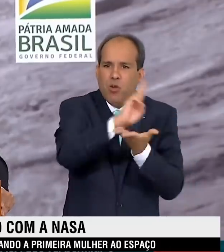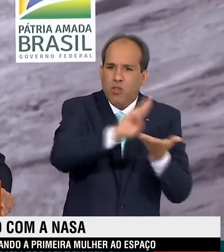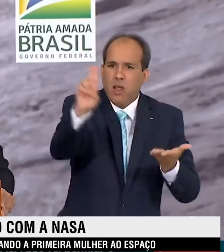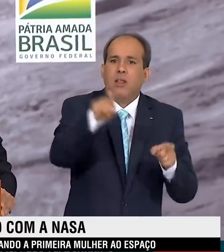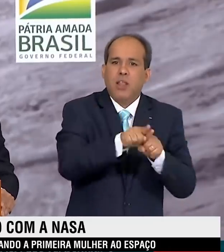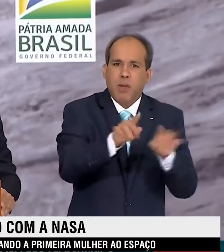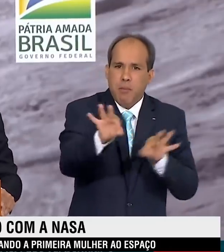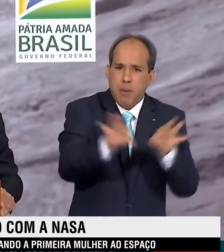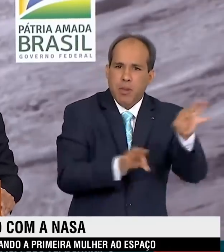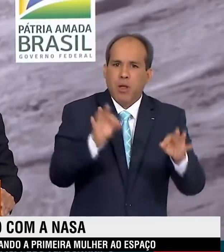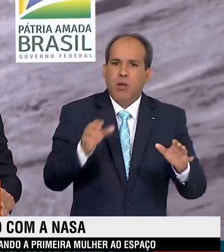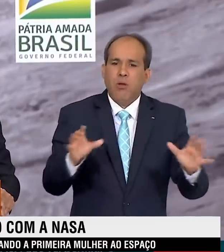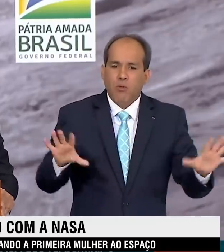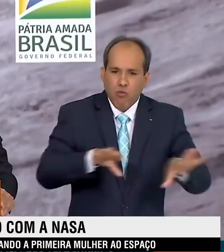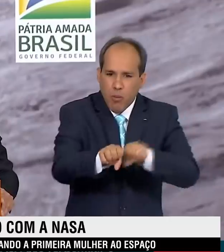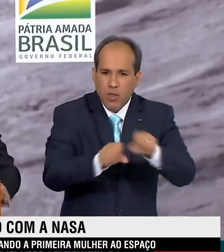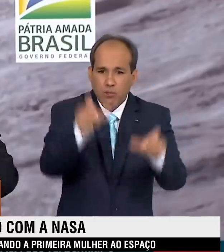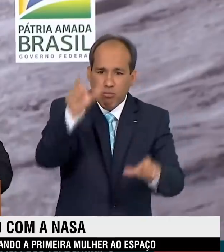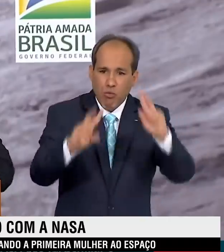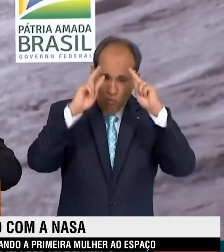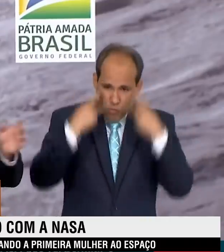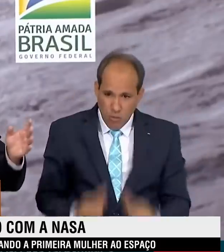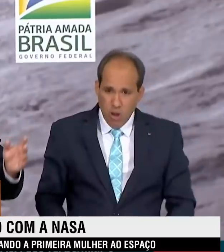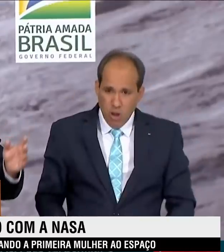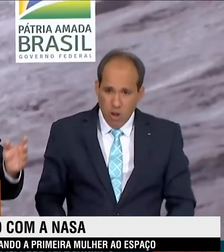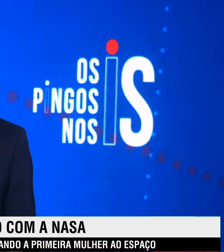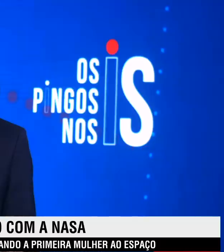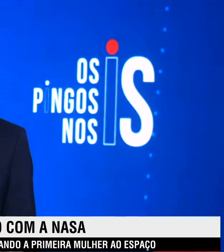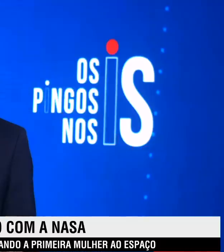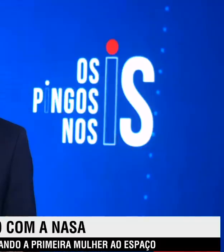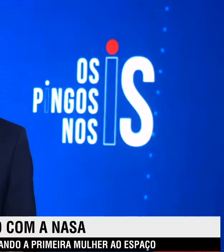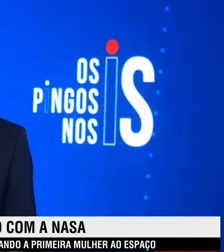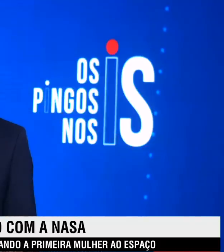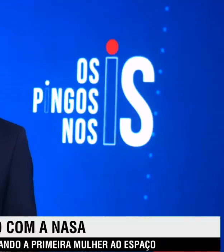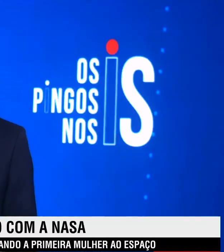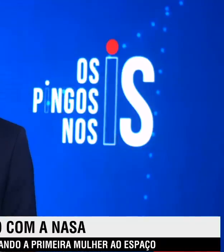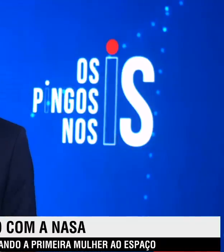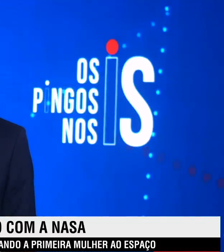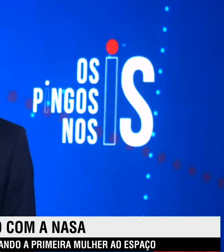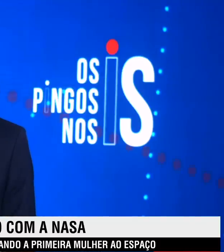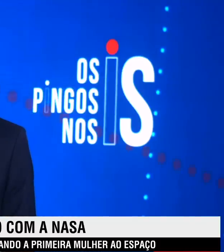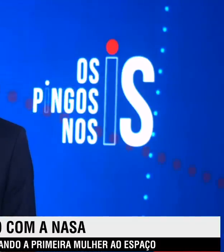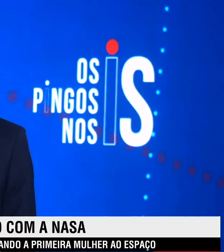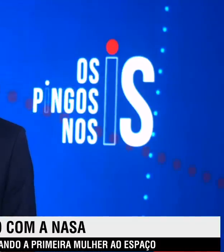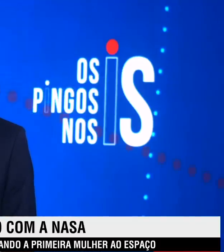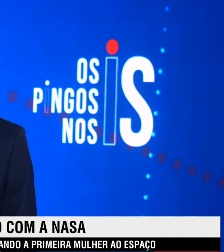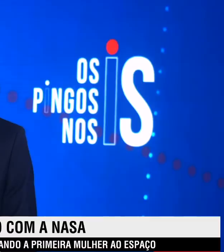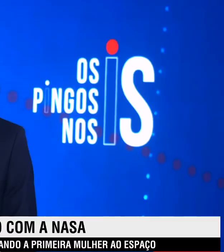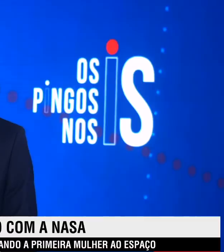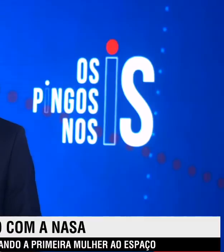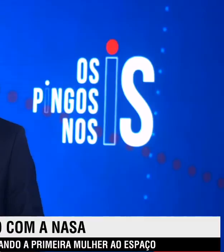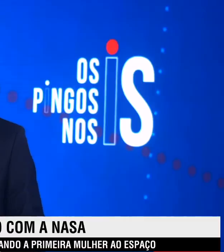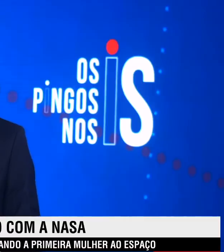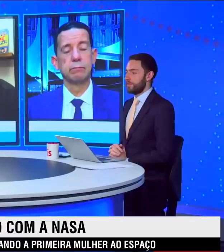preparação de novos recursos humanos para a área de tecnologia em diversas áreas. Então, o ministro Marcos Pontes, José